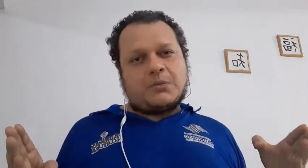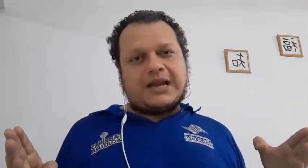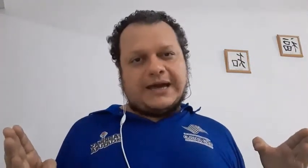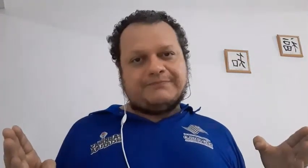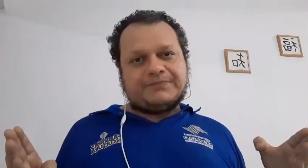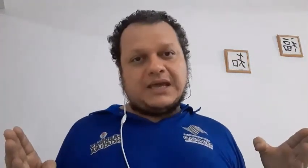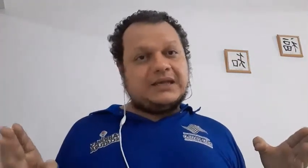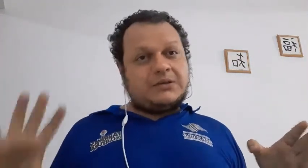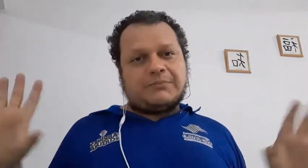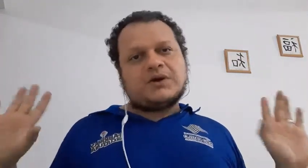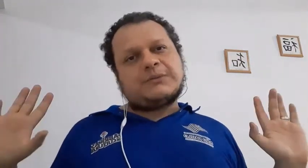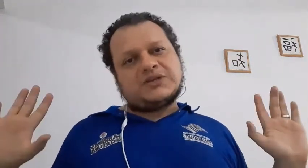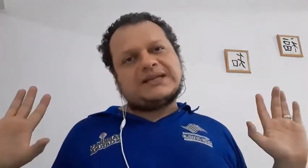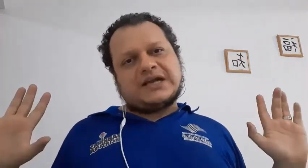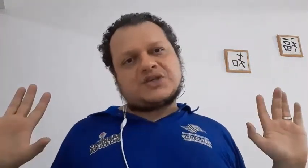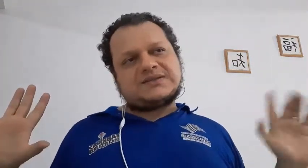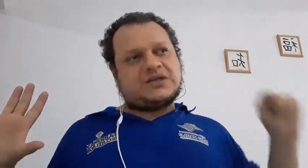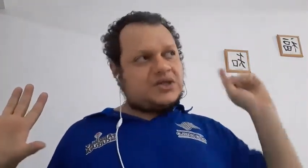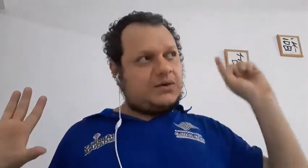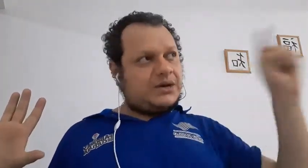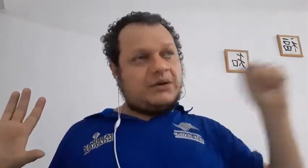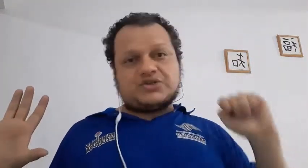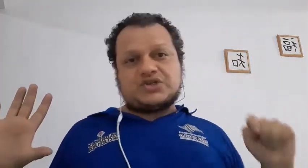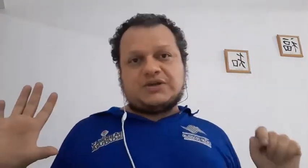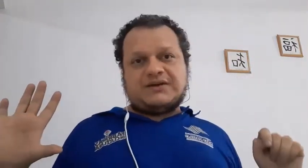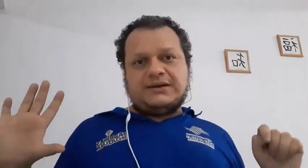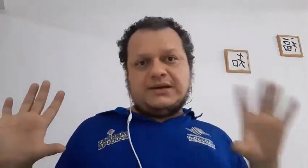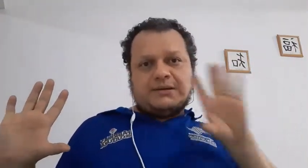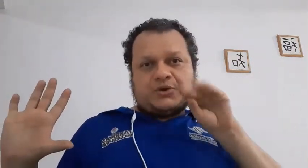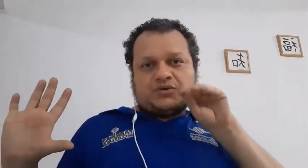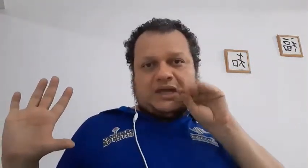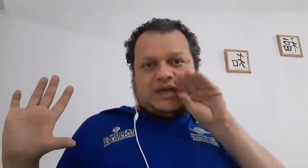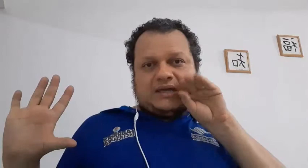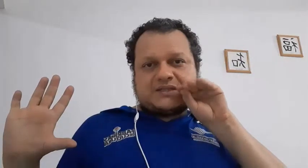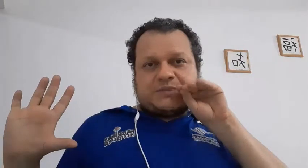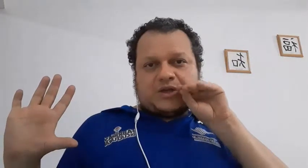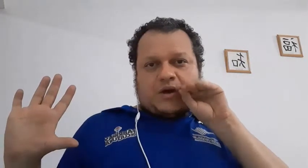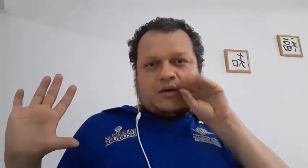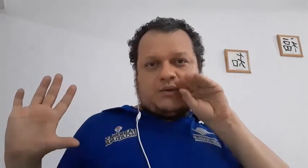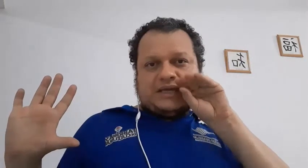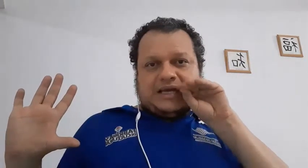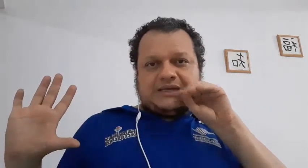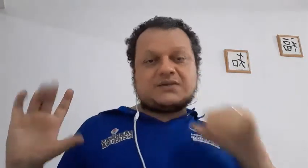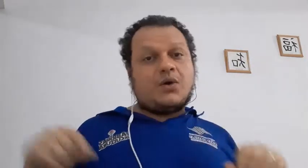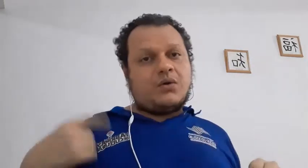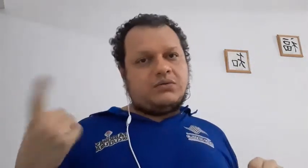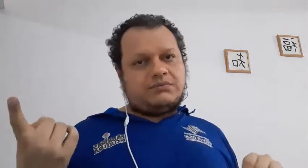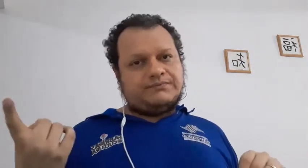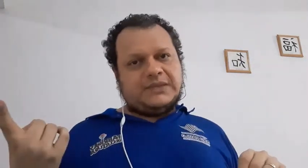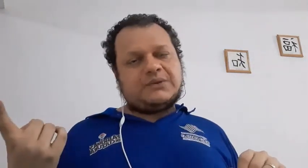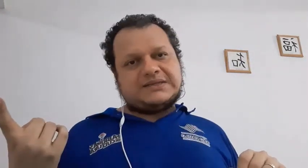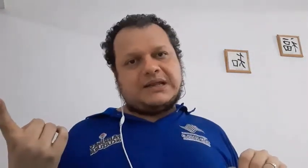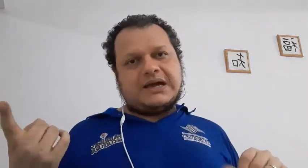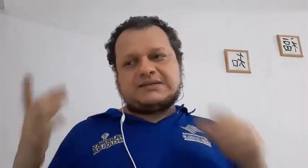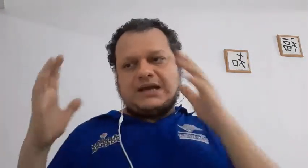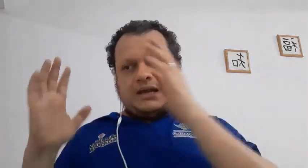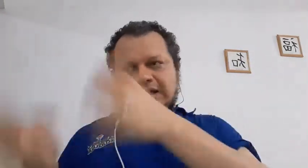ela é. Não importa a modalidade que seja, oral ou auditiva, português, espanhol, inglês ou língua de sinais,